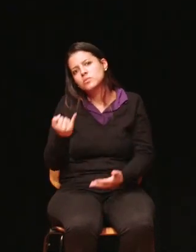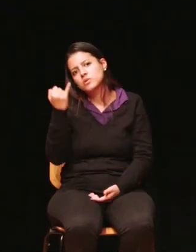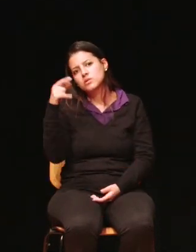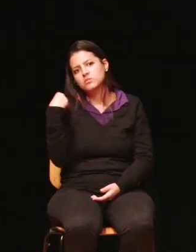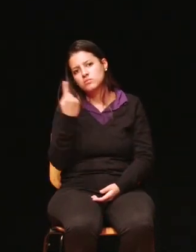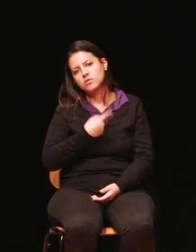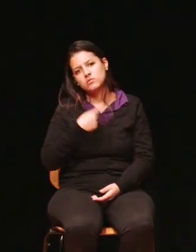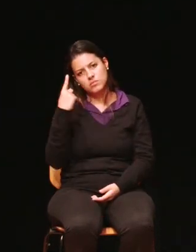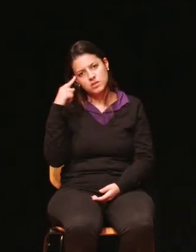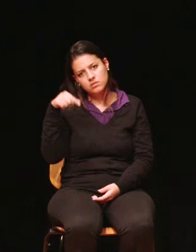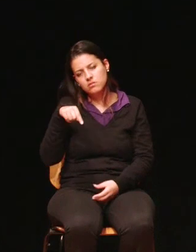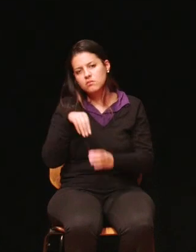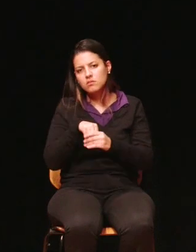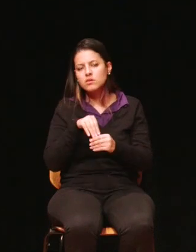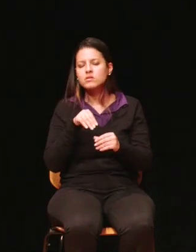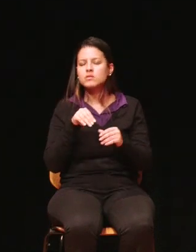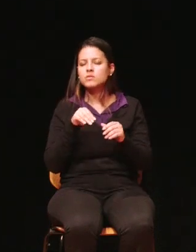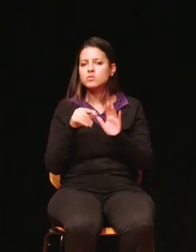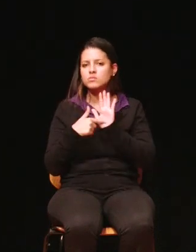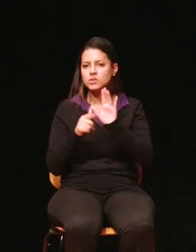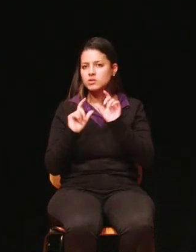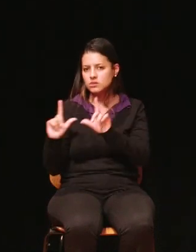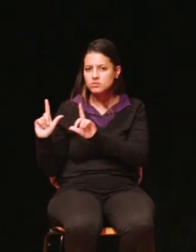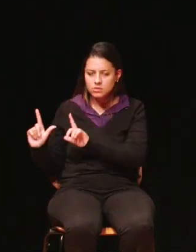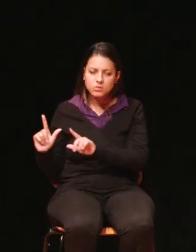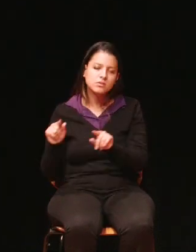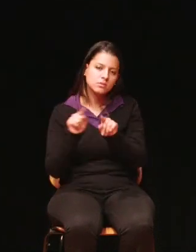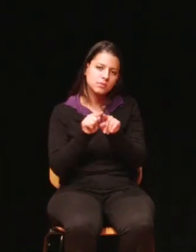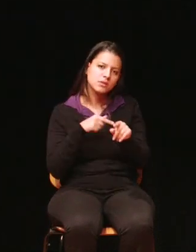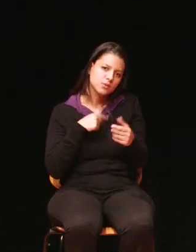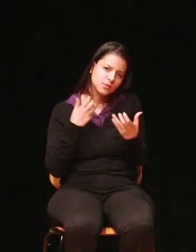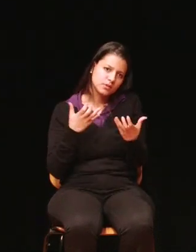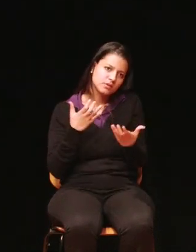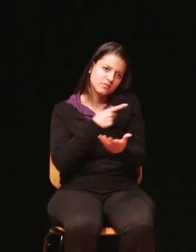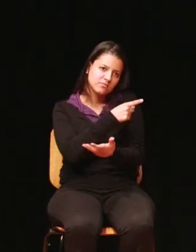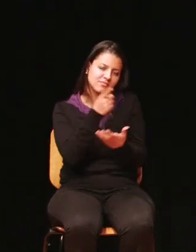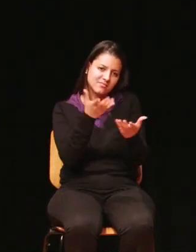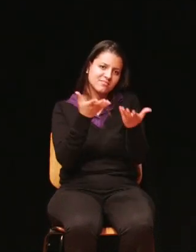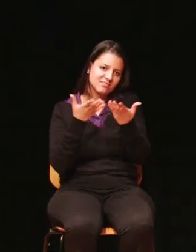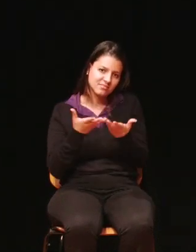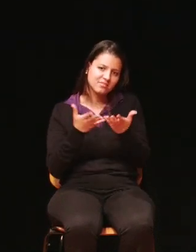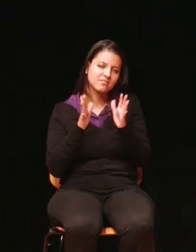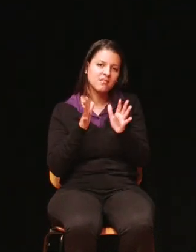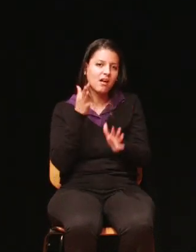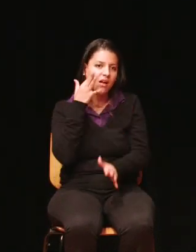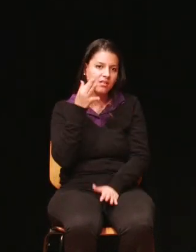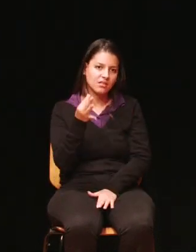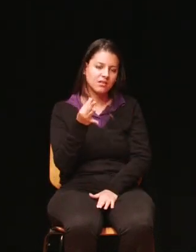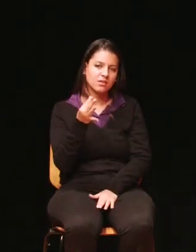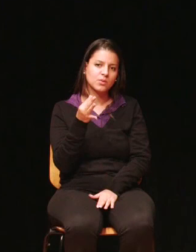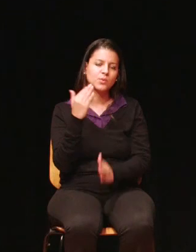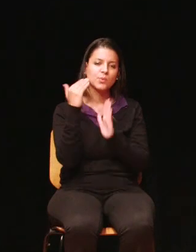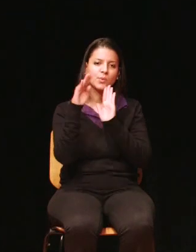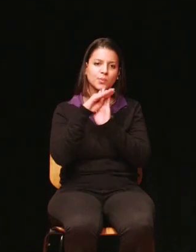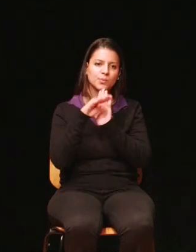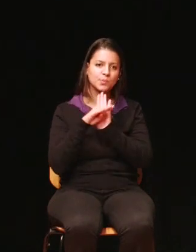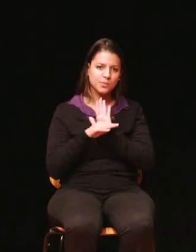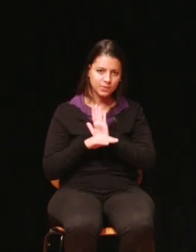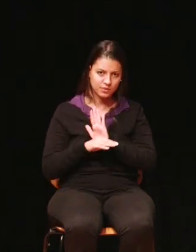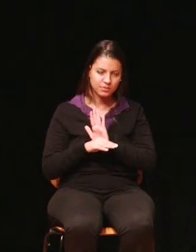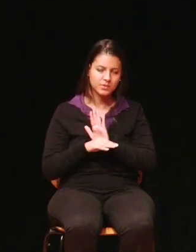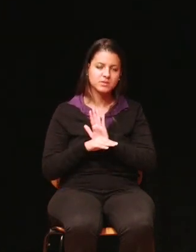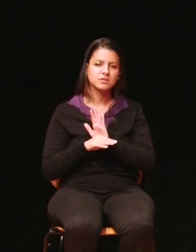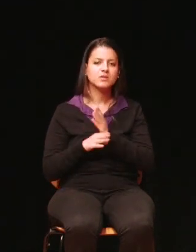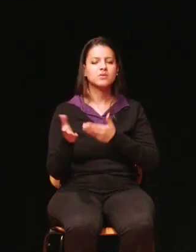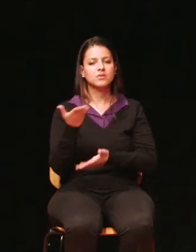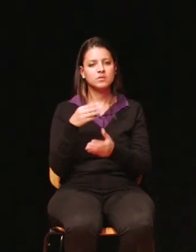para essa exposição. E, além disso, queria também convidar vocês para ficarem atentos à programação de